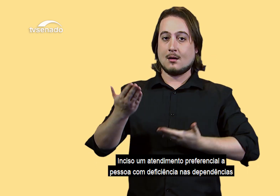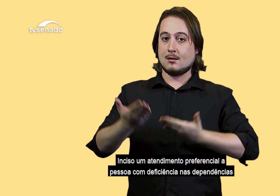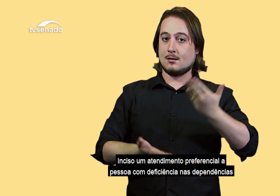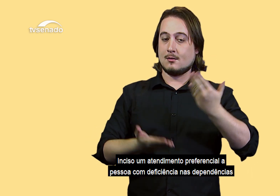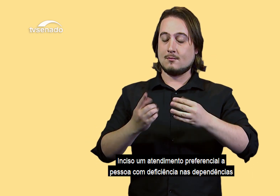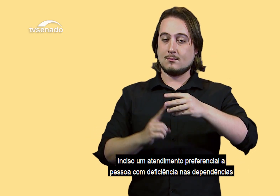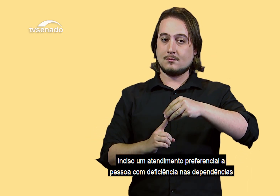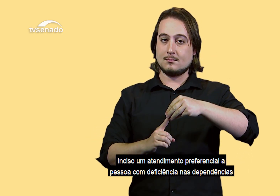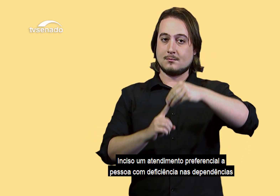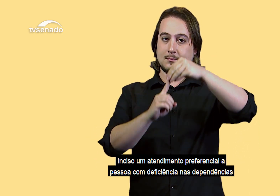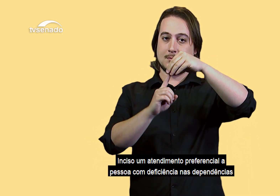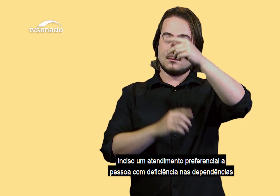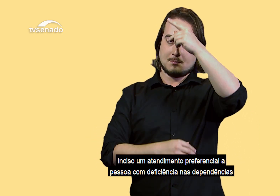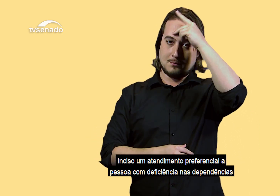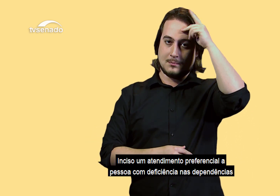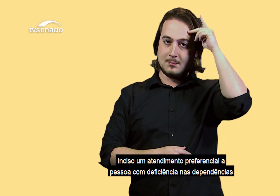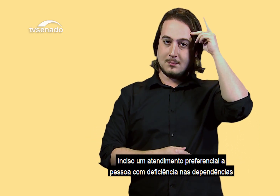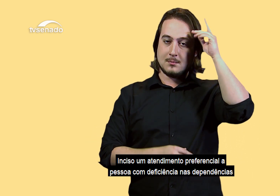Artigo